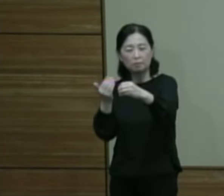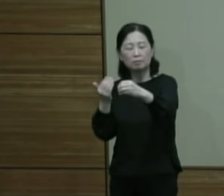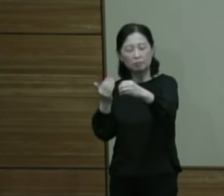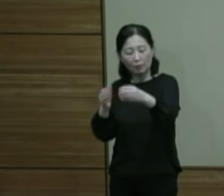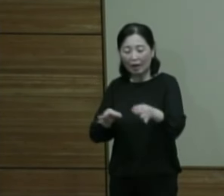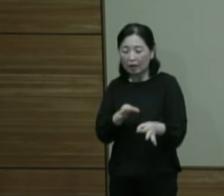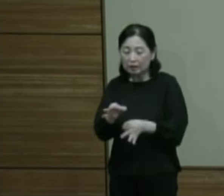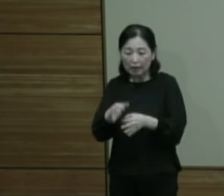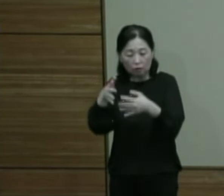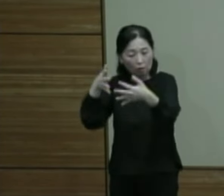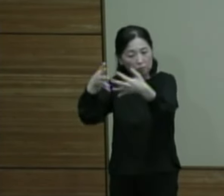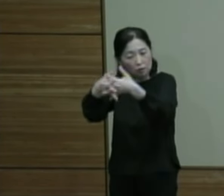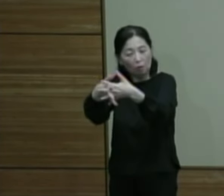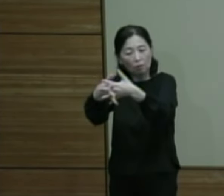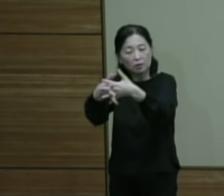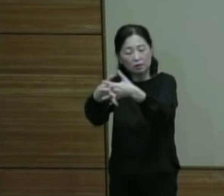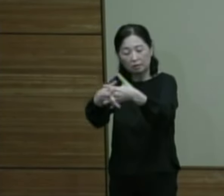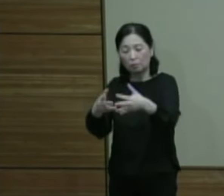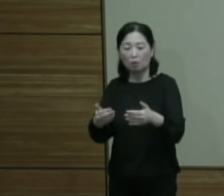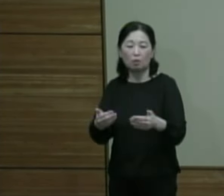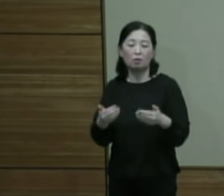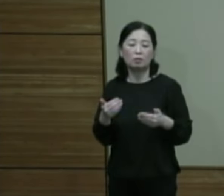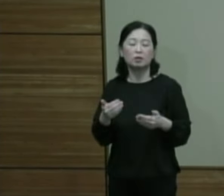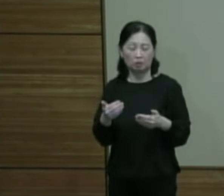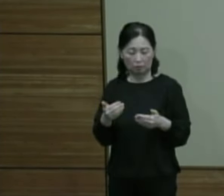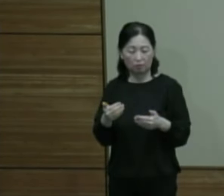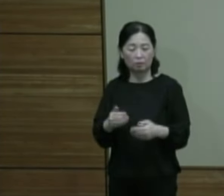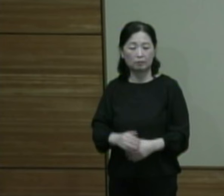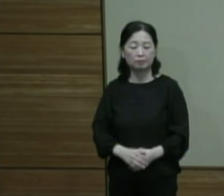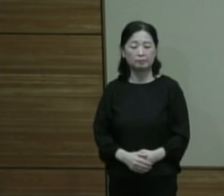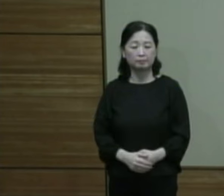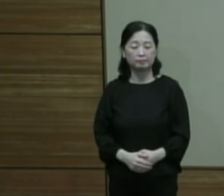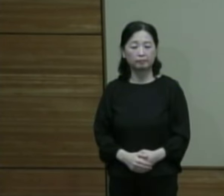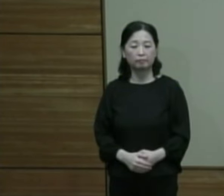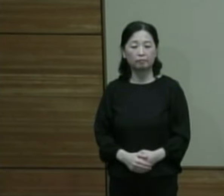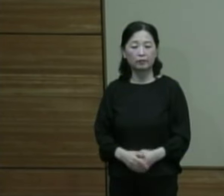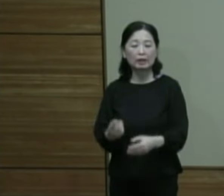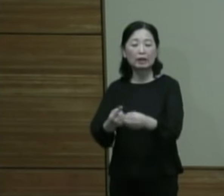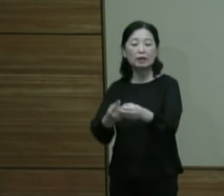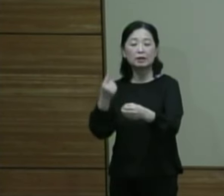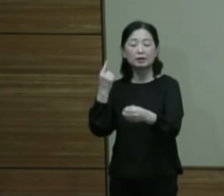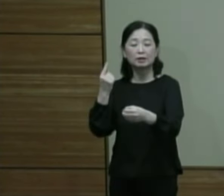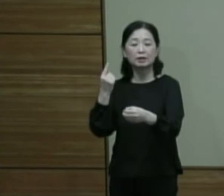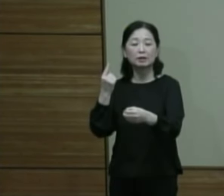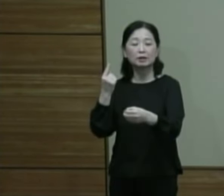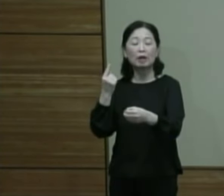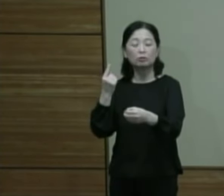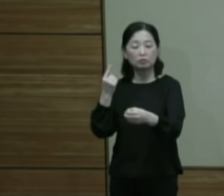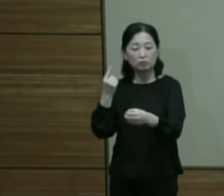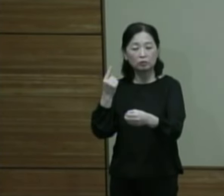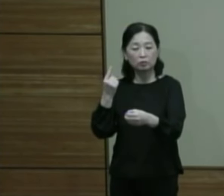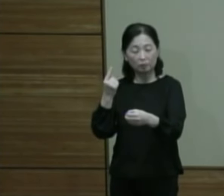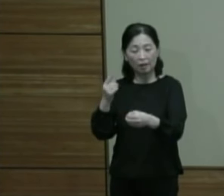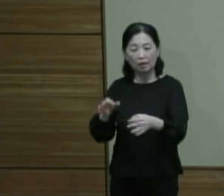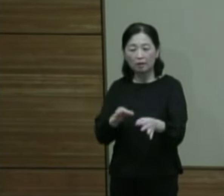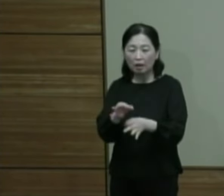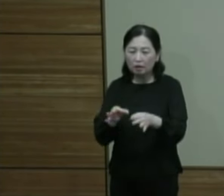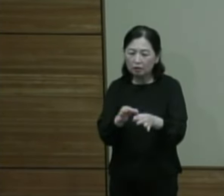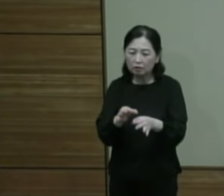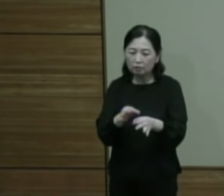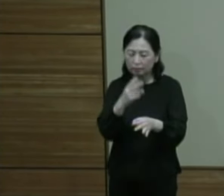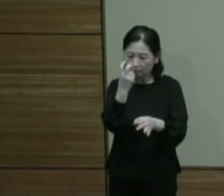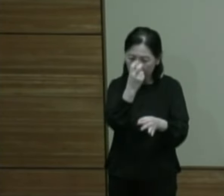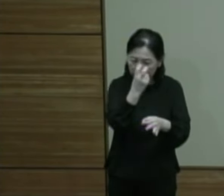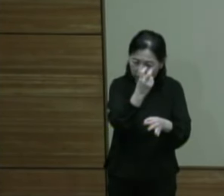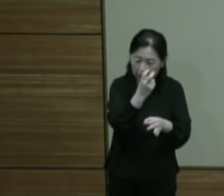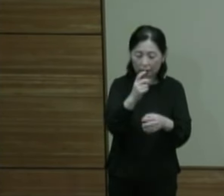しもその経済を前提に当然作るということになります。昨年経営危機宣言をしたときには10年間の推